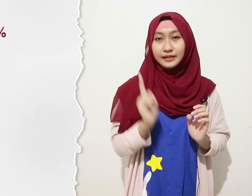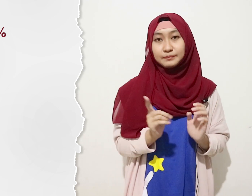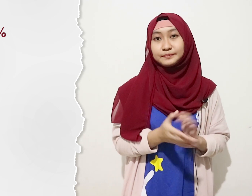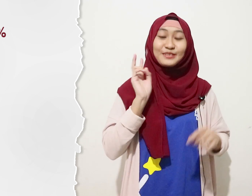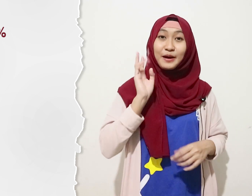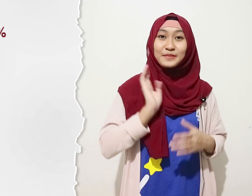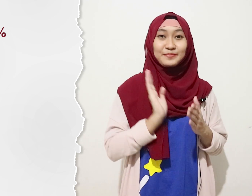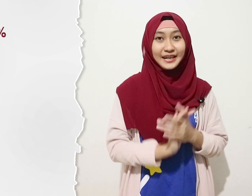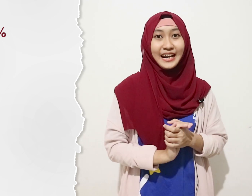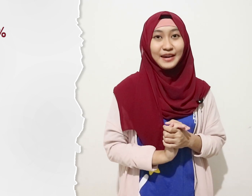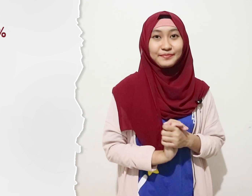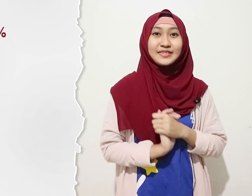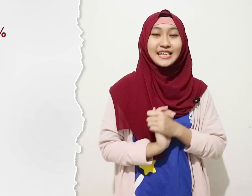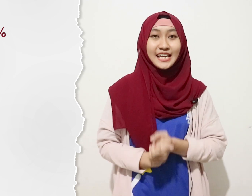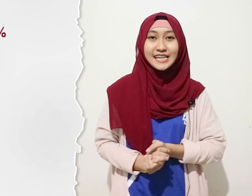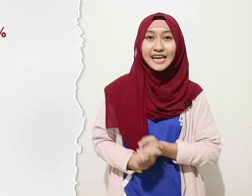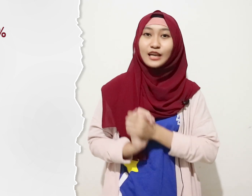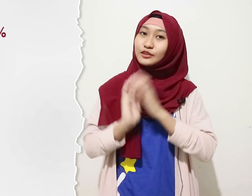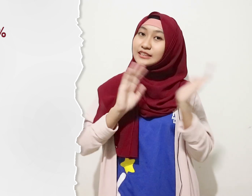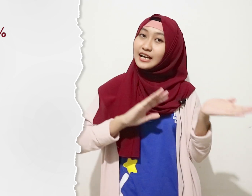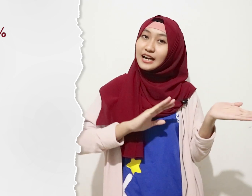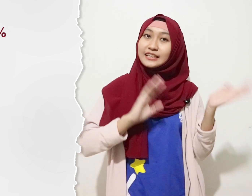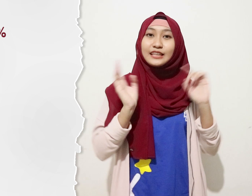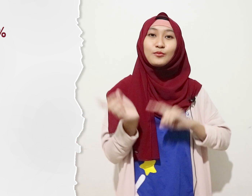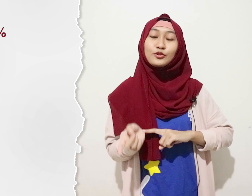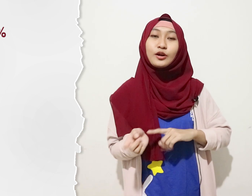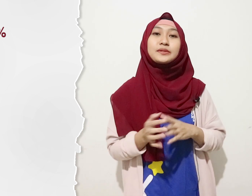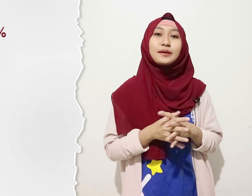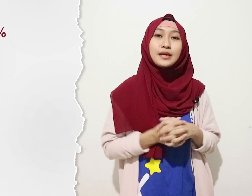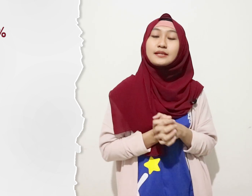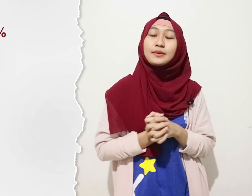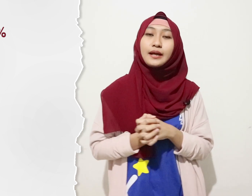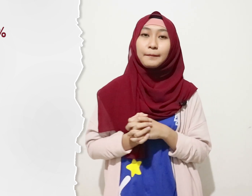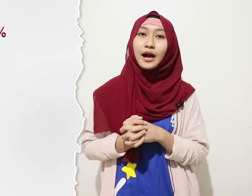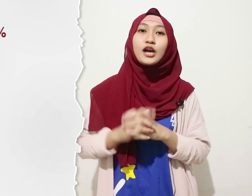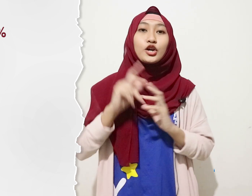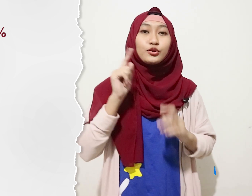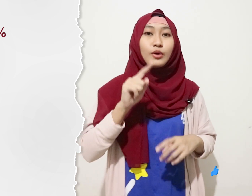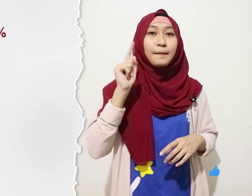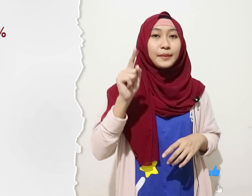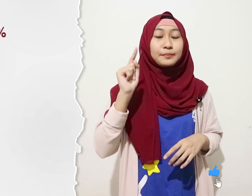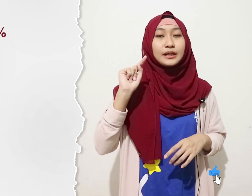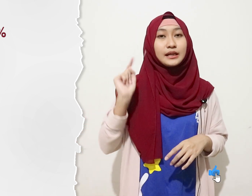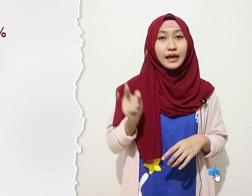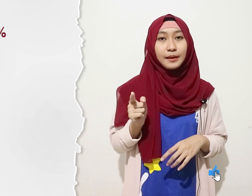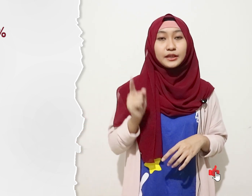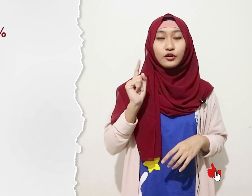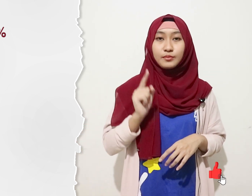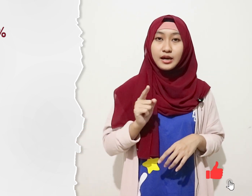2/4/6. 2/4/6. Caranya langsung aja kita ubah dulu ke pecahan biasa biar gampang. 2/4/6 kita ubah